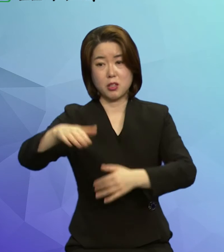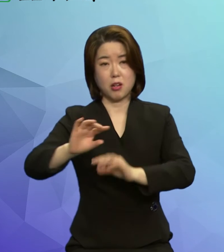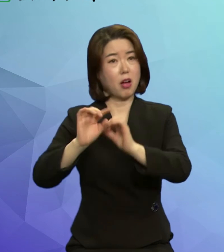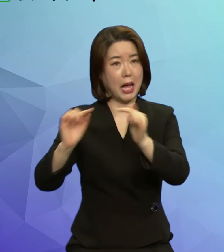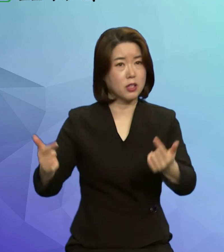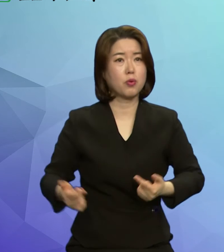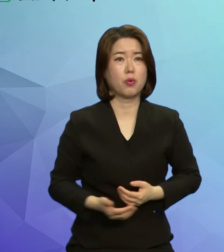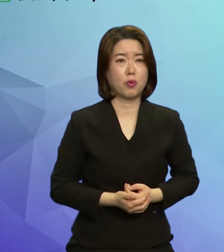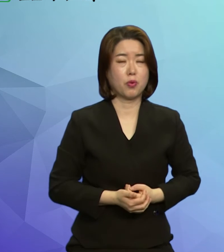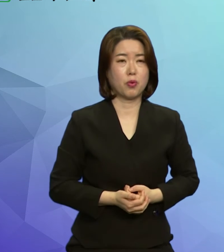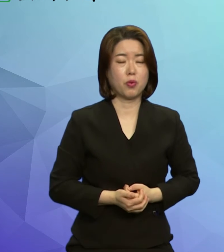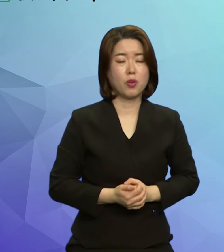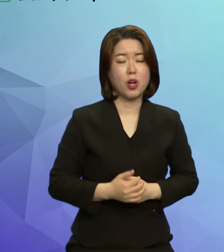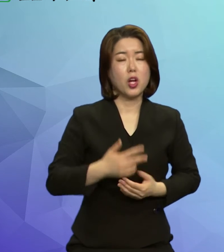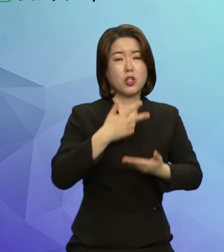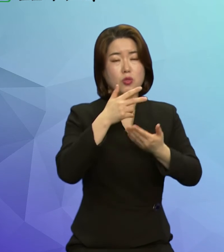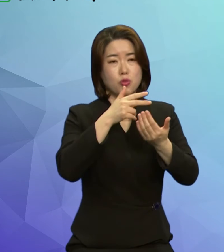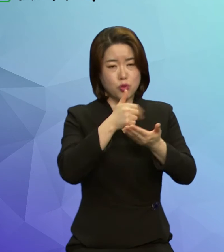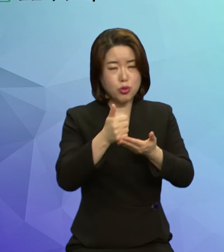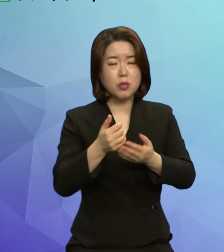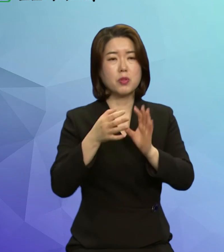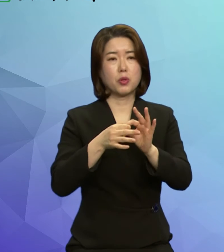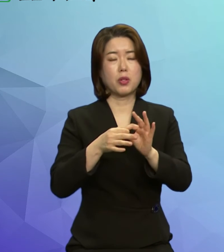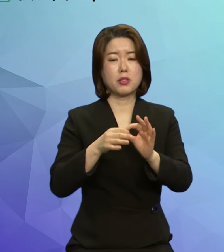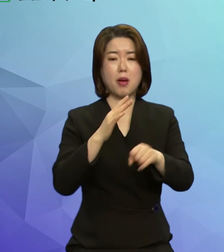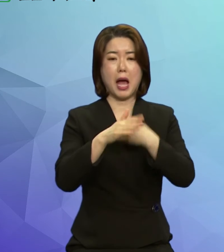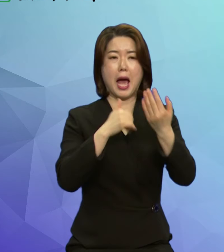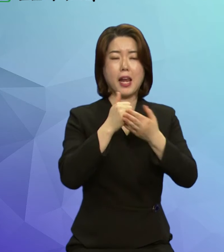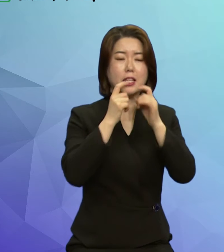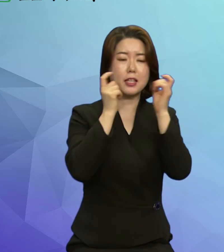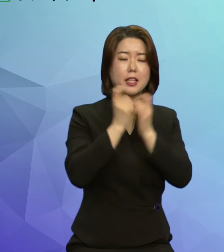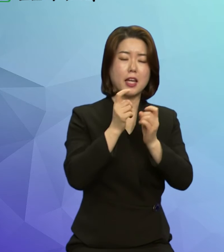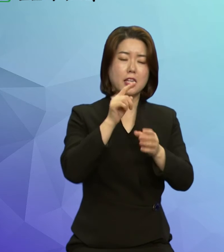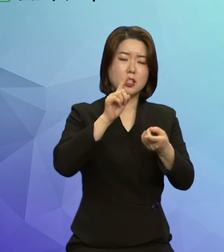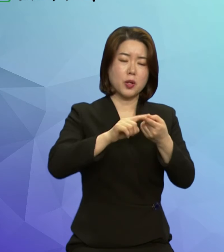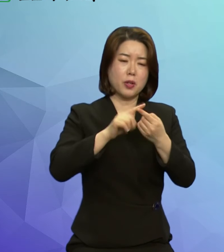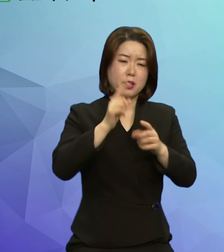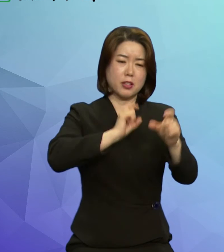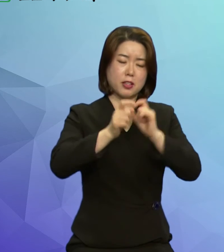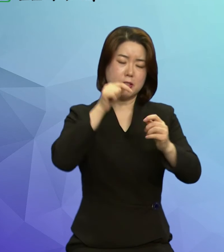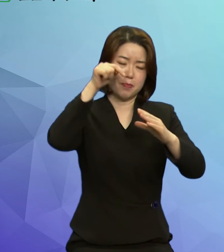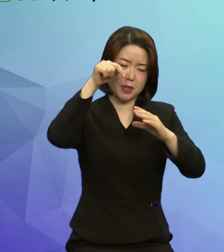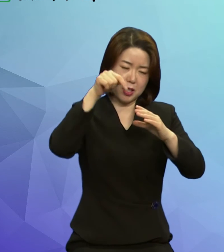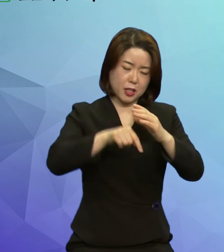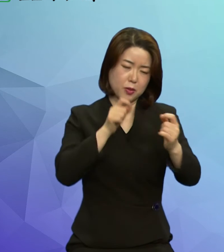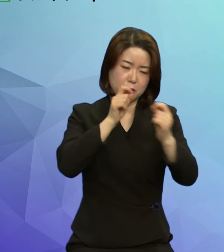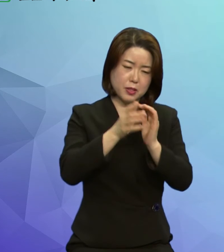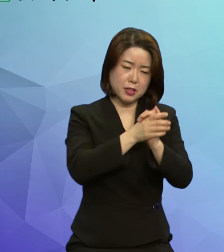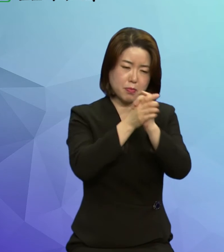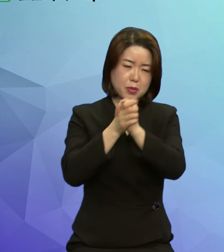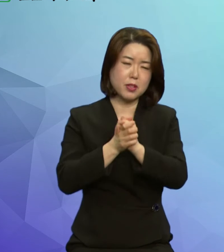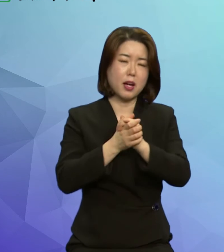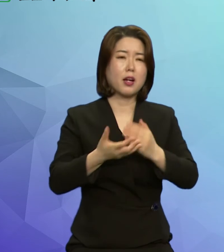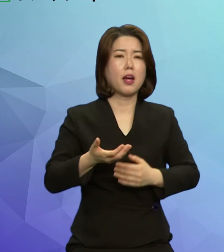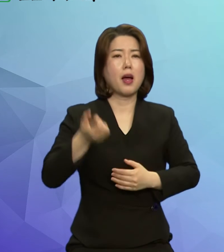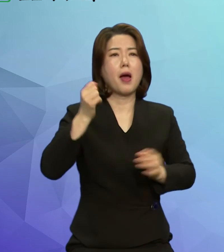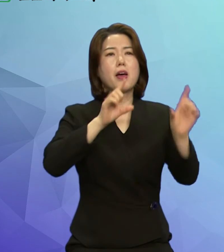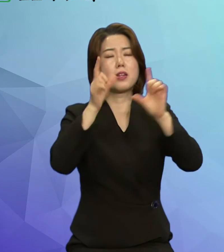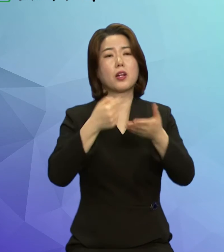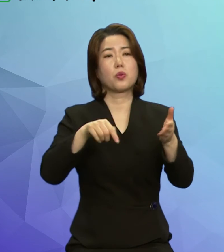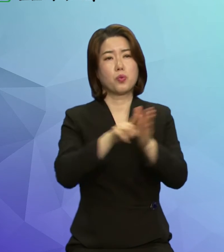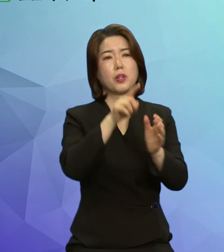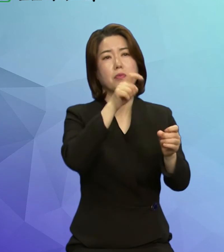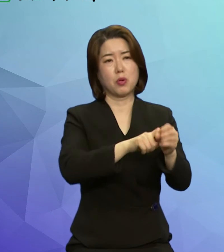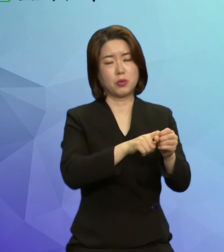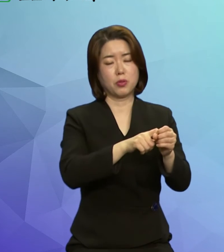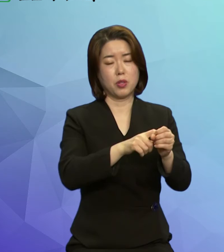아니다. 주님을 통해서 하나님과 개인적으로 더 깊고 친밀한 관계를 누리게 하시려고, 성령으로